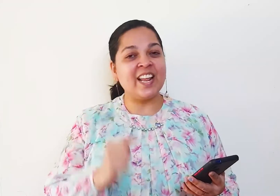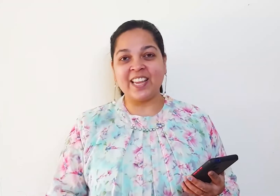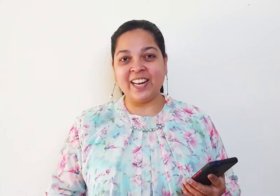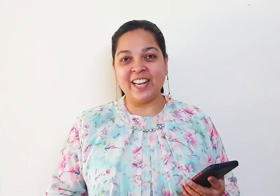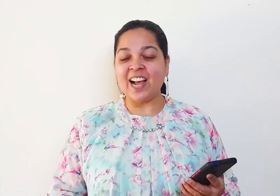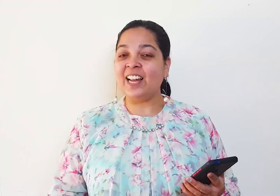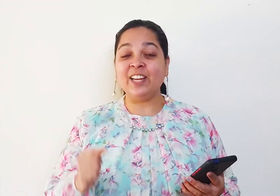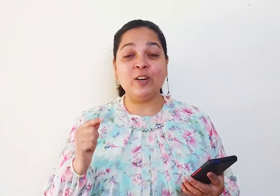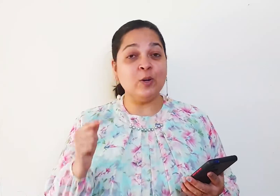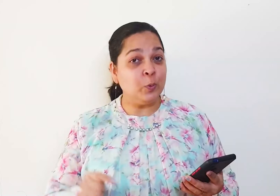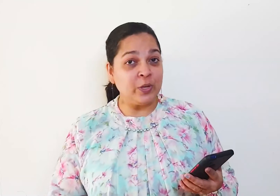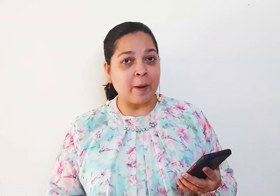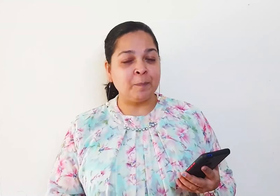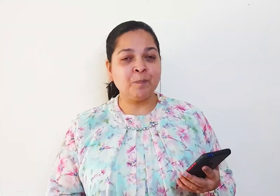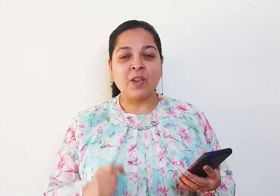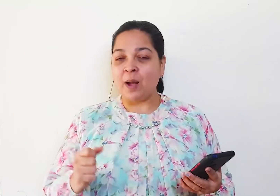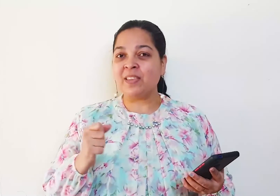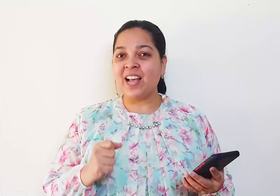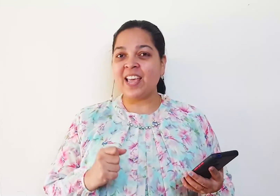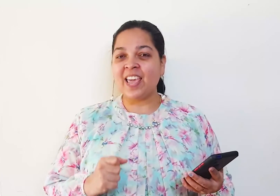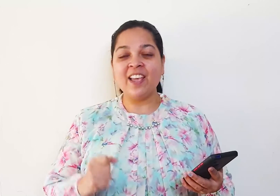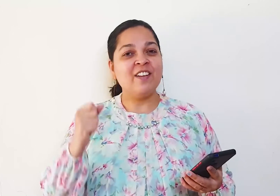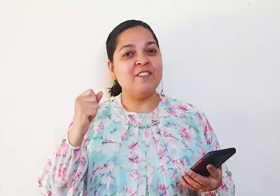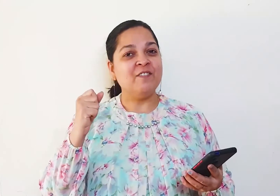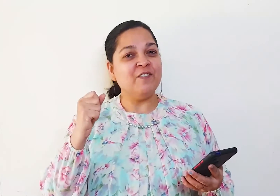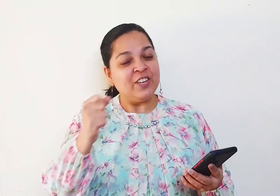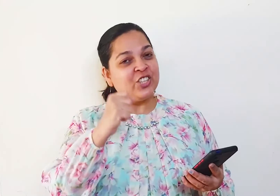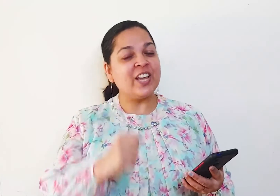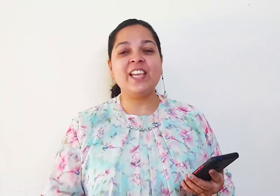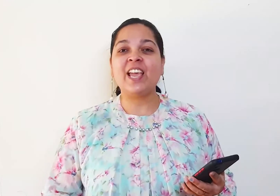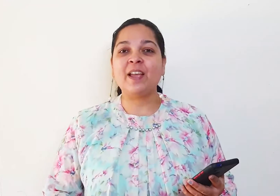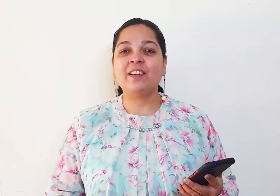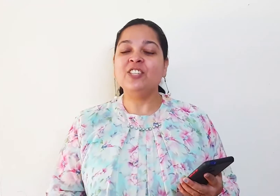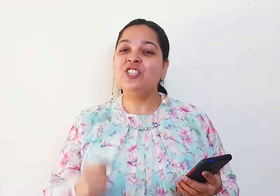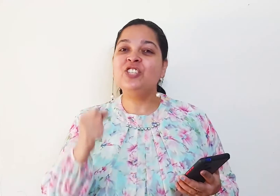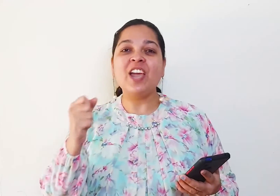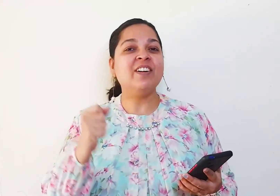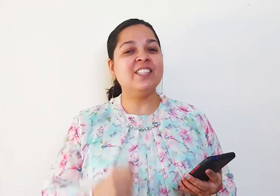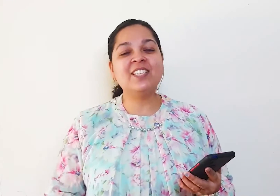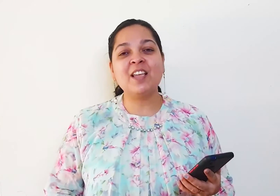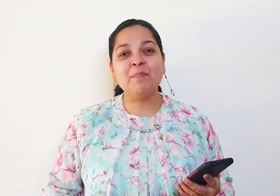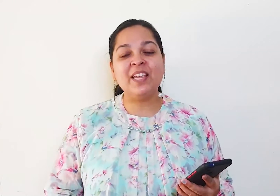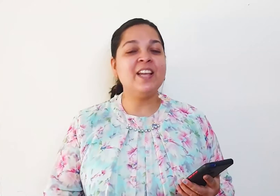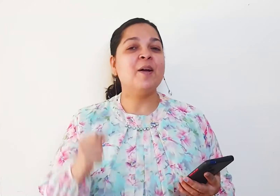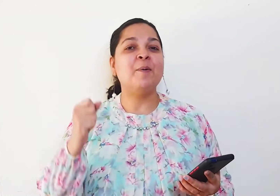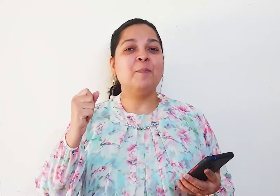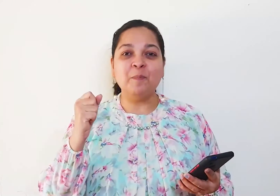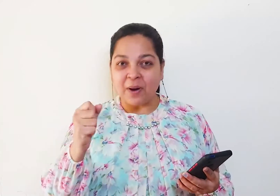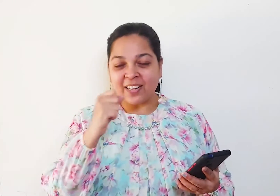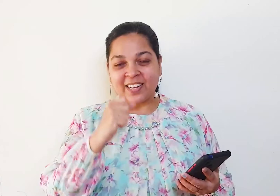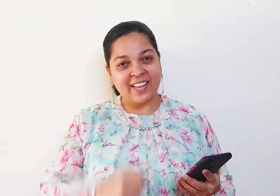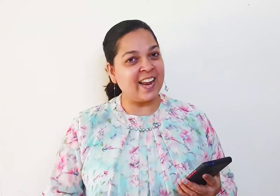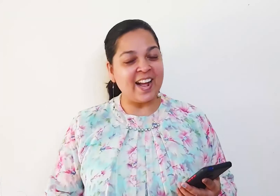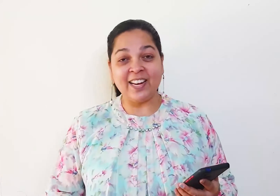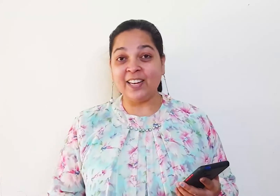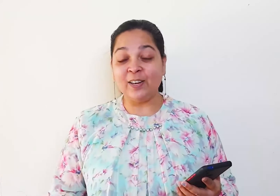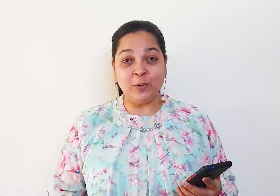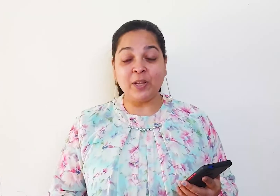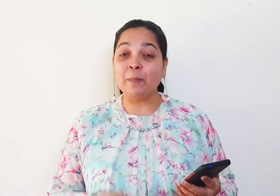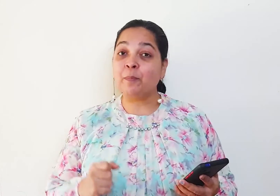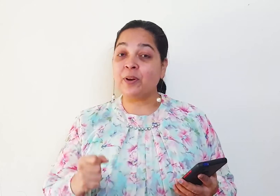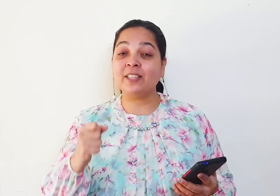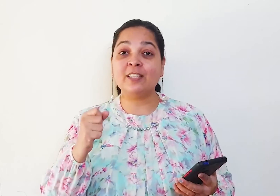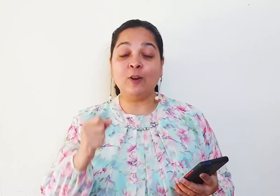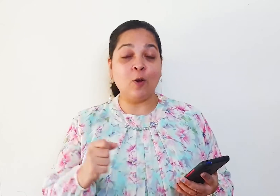जब पवित्र आत्मा तिमीहरूमा आउनुहुनेछ तिमीहरूले शक्ति पाउनेछौ। हालेलुया। प्रेज द